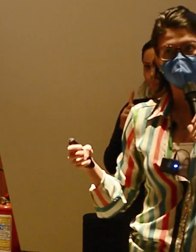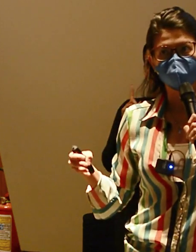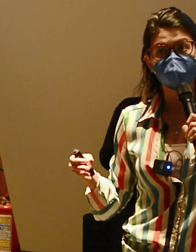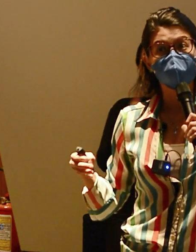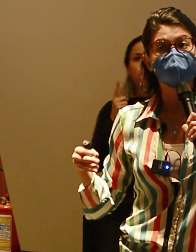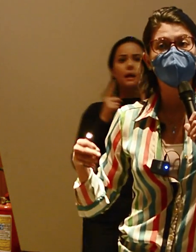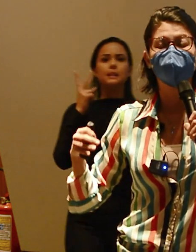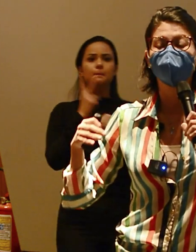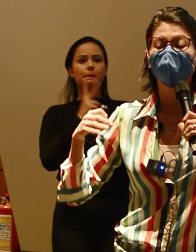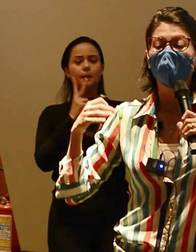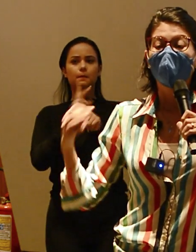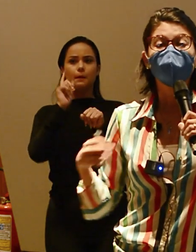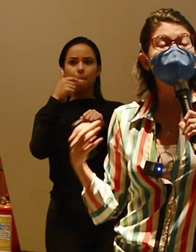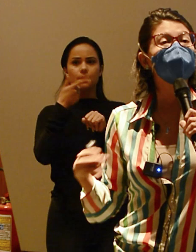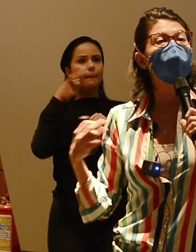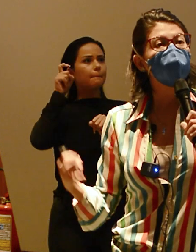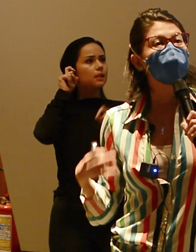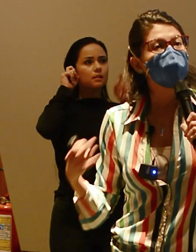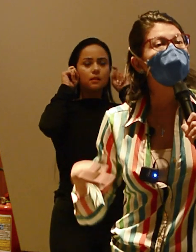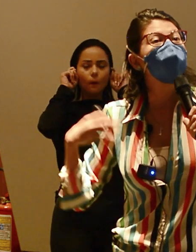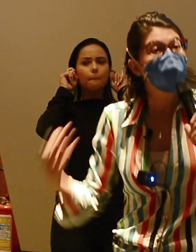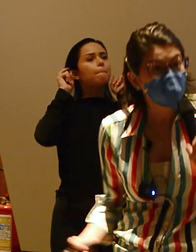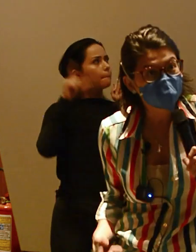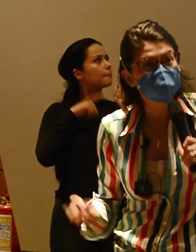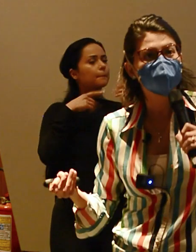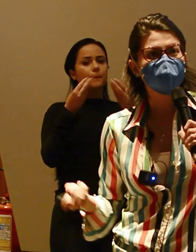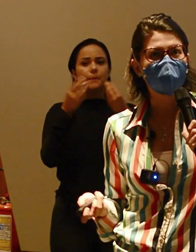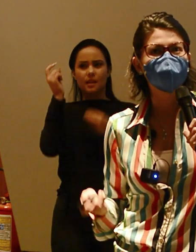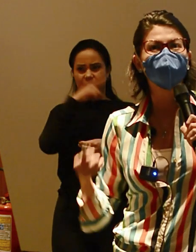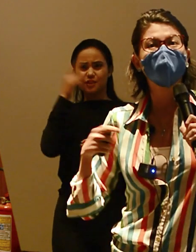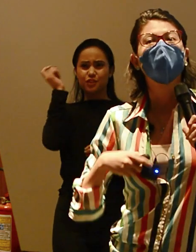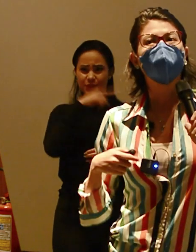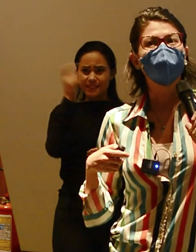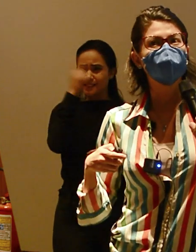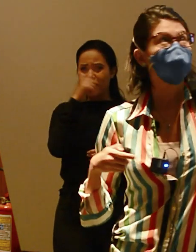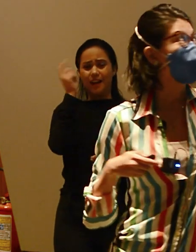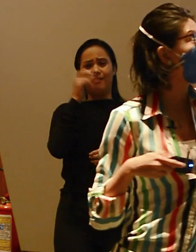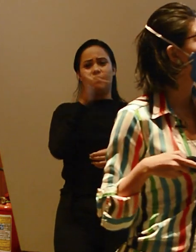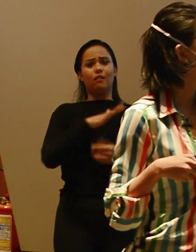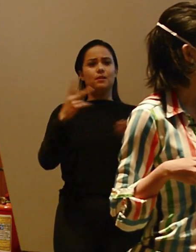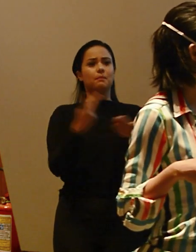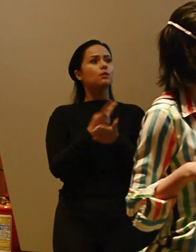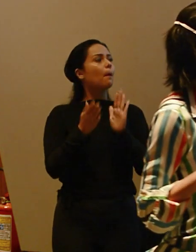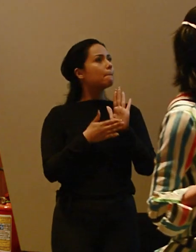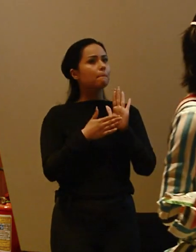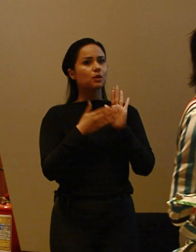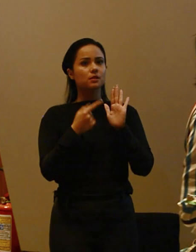da implantação, ainda assim tem muita gente que tem muita dificuldade naquelas situações que eu